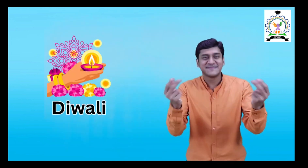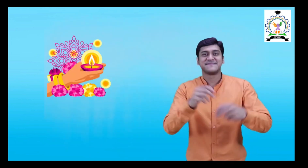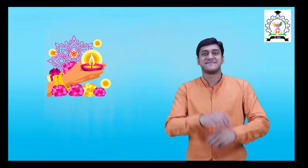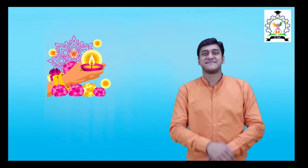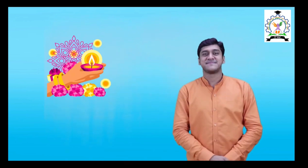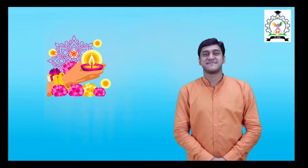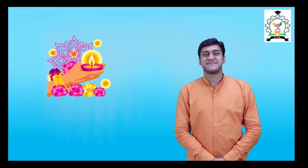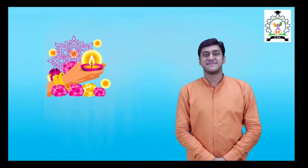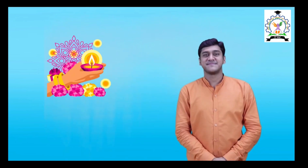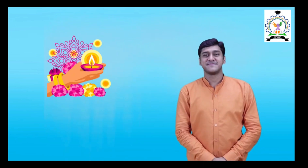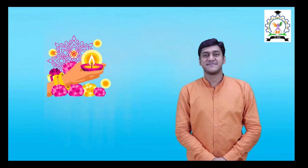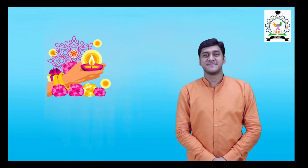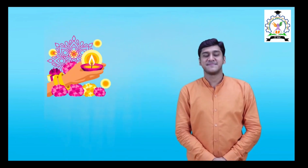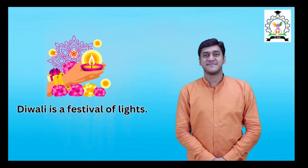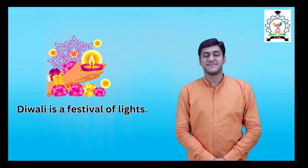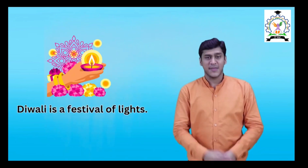दीपावली।